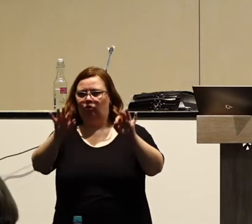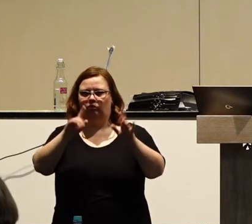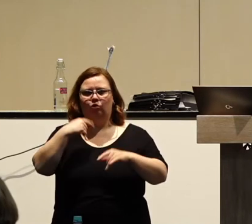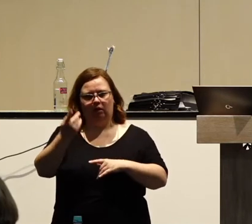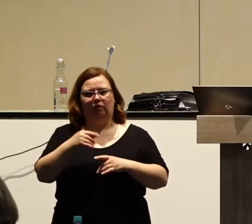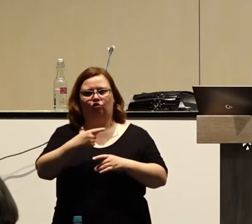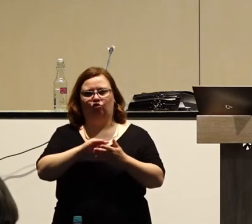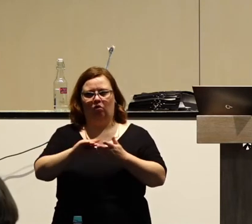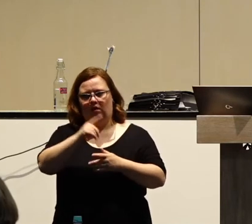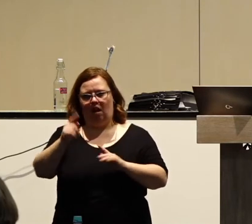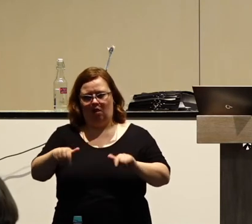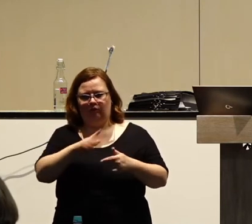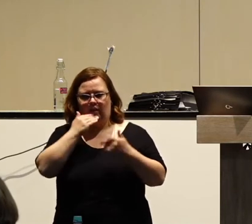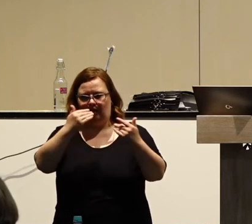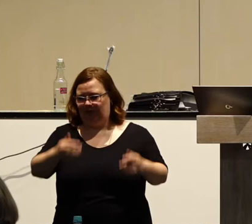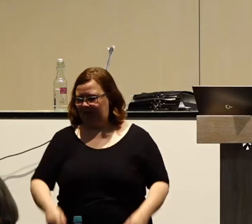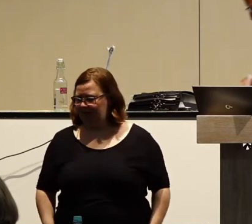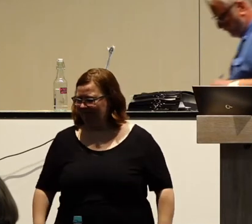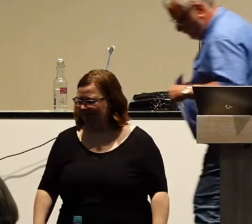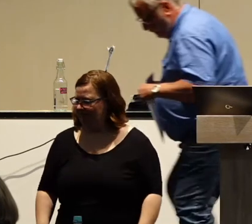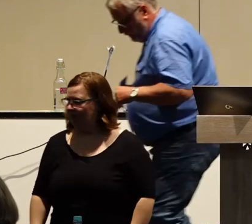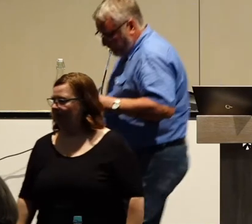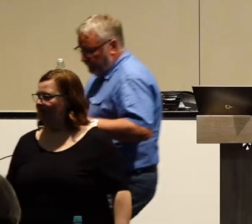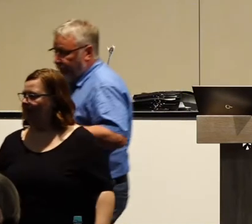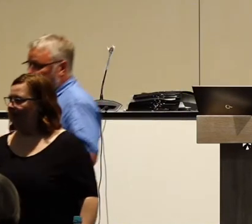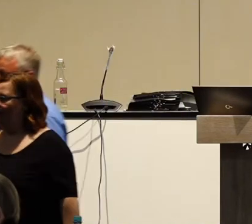die nächsten Schuljahre. Dankeschön.